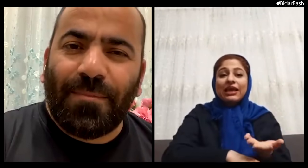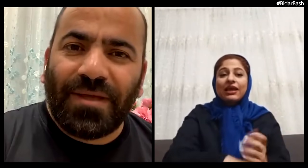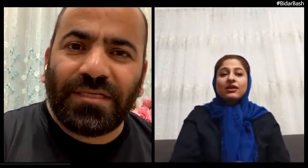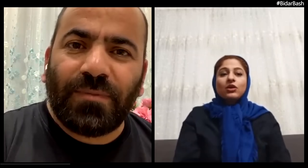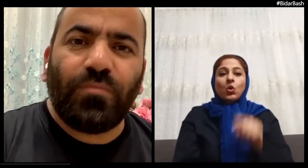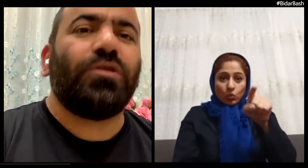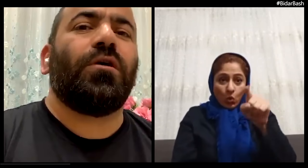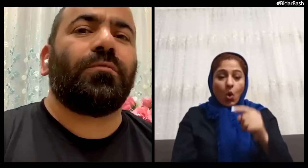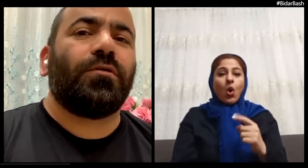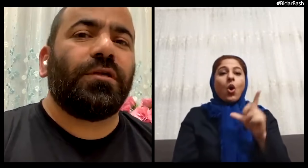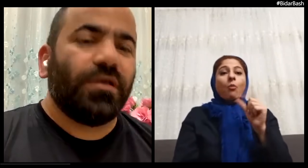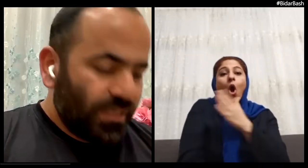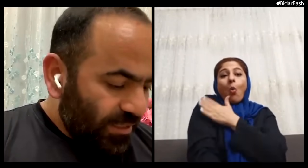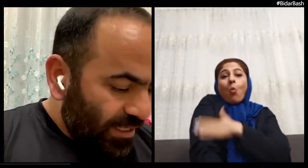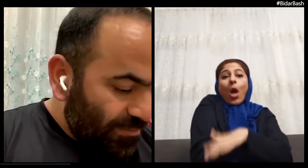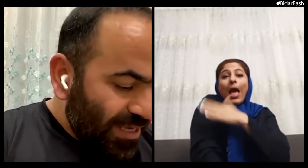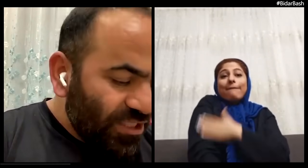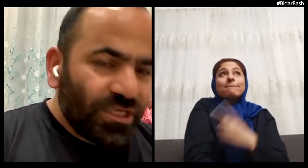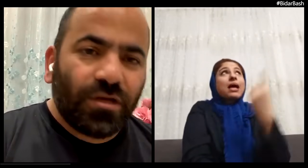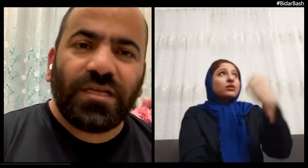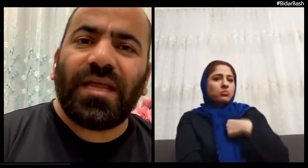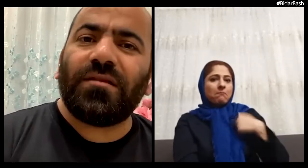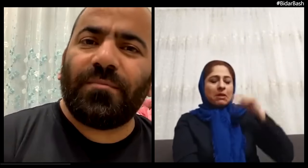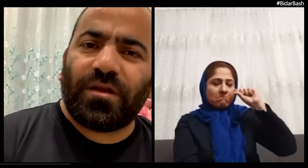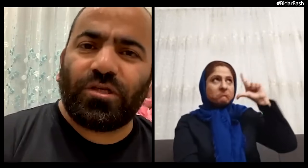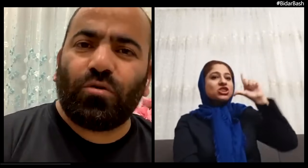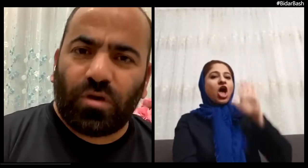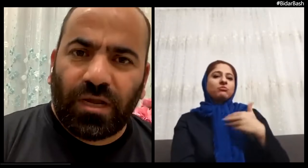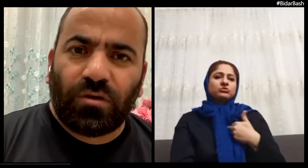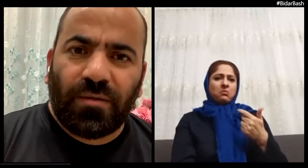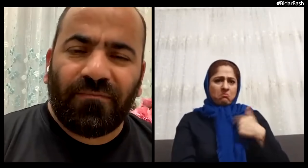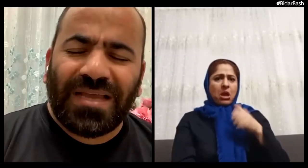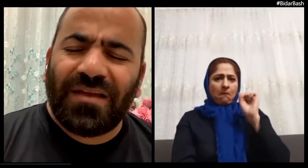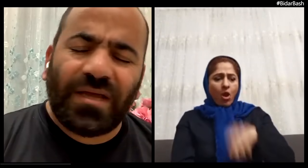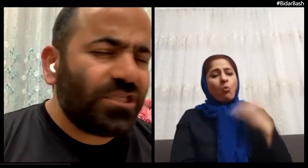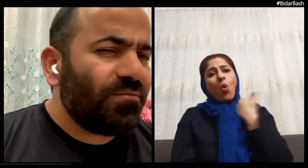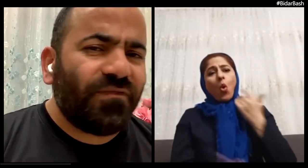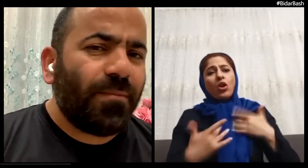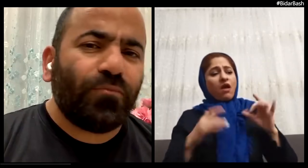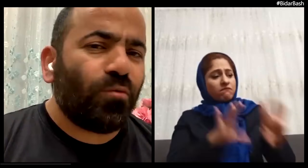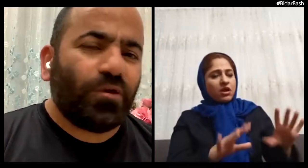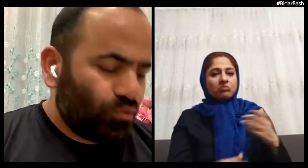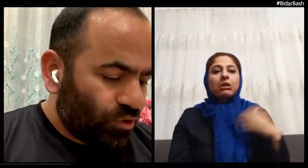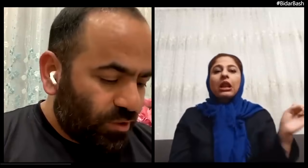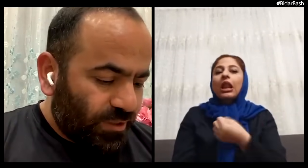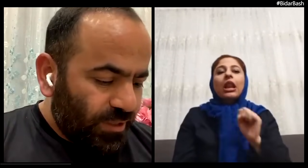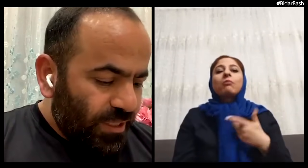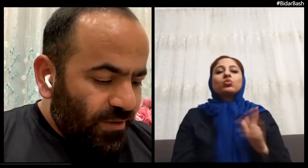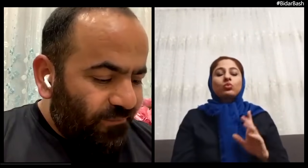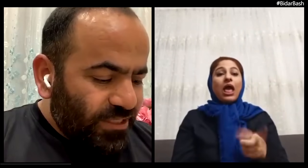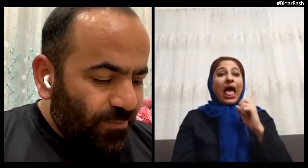با محبتت منو بیدار میکنی. یعنی من هیچ اراده ای ندارم برای اینکه گناه نکنم مگر وقتی که میفهمم تو منو دوست